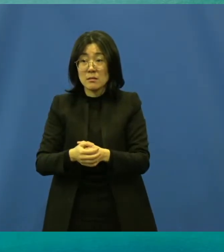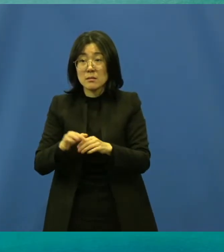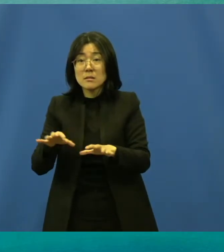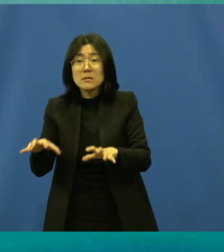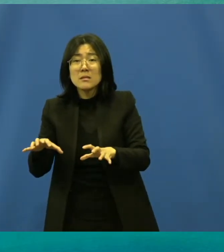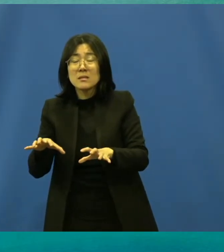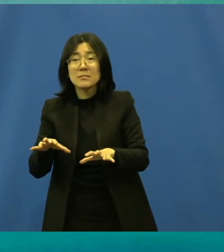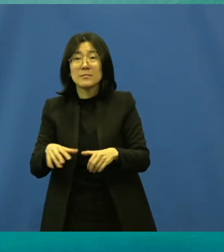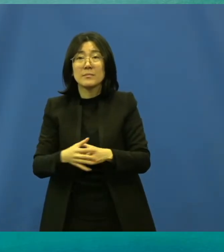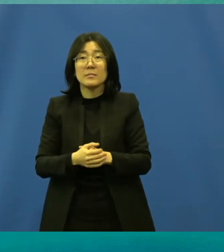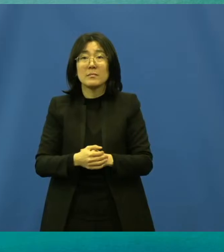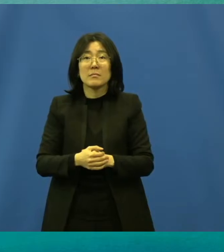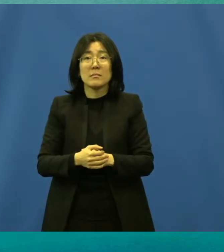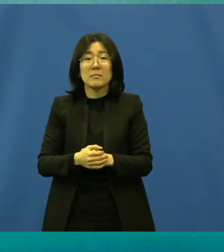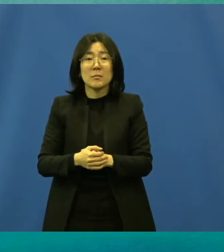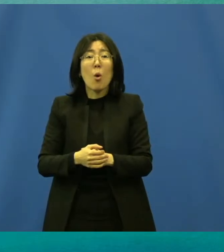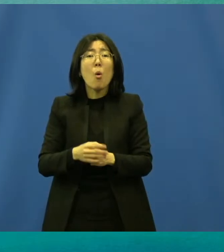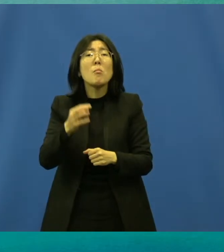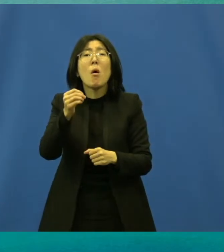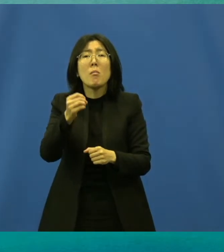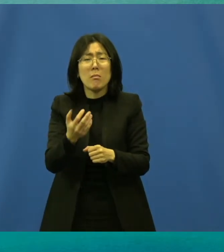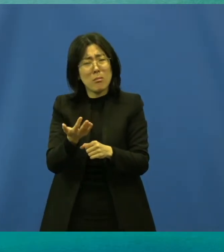불과 여러분 오래되지 않았습니다.